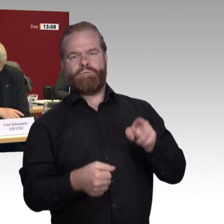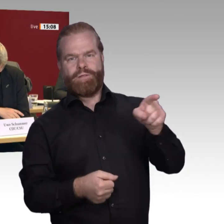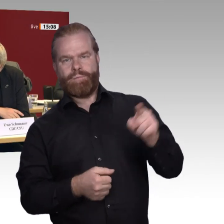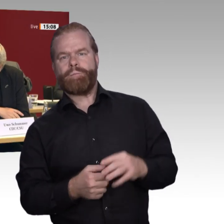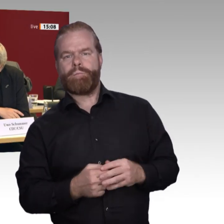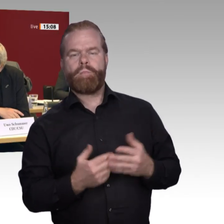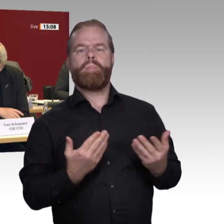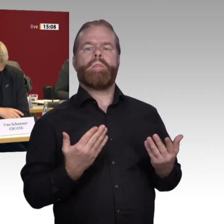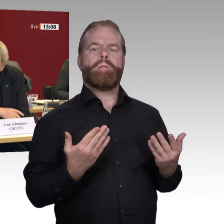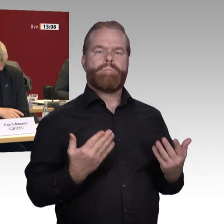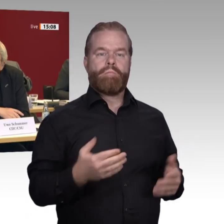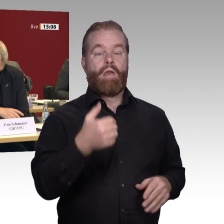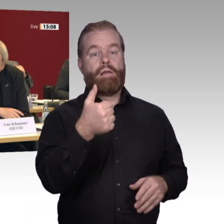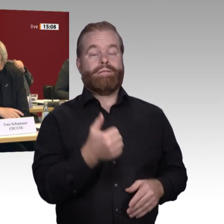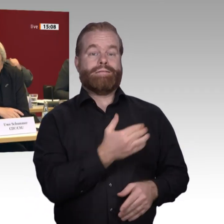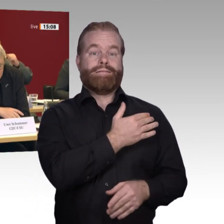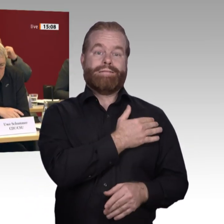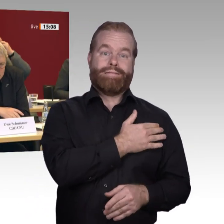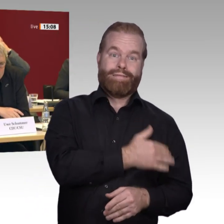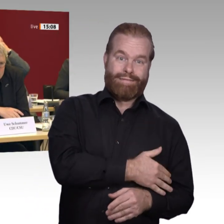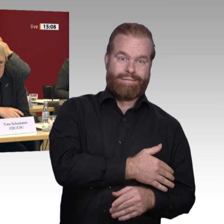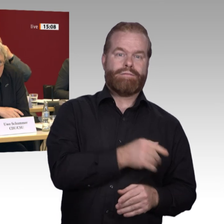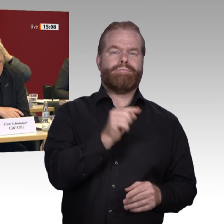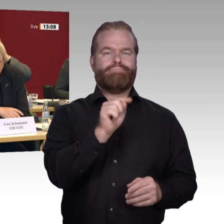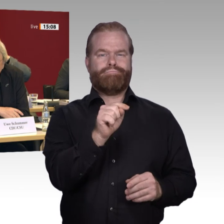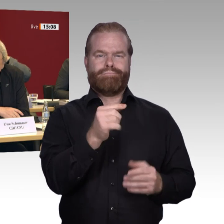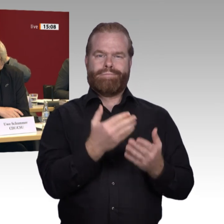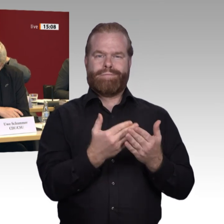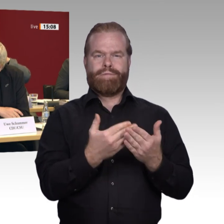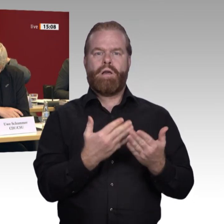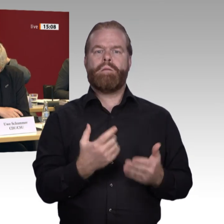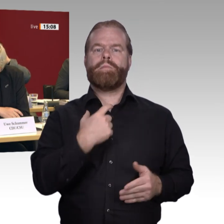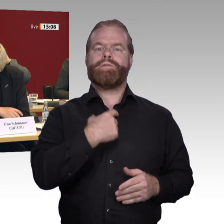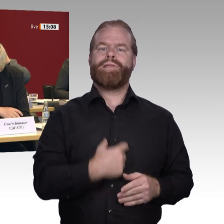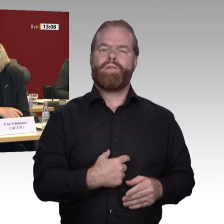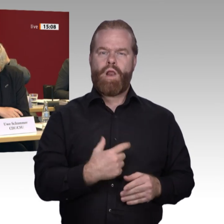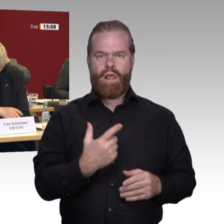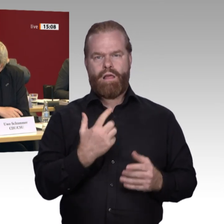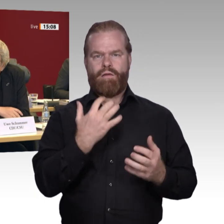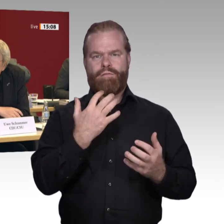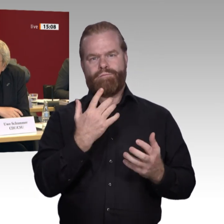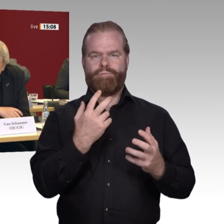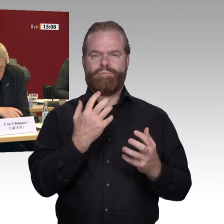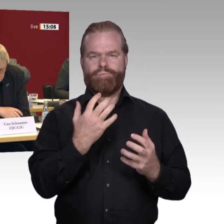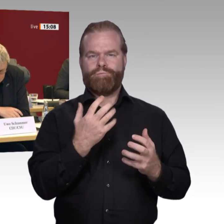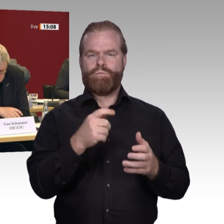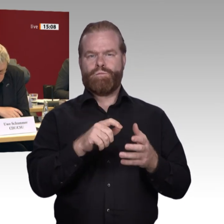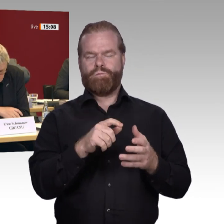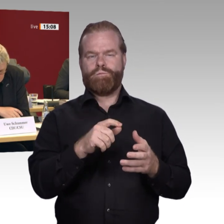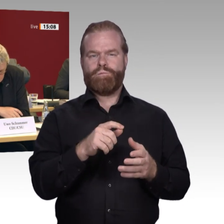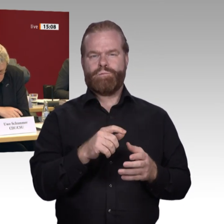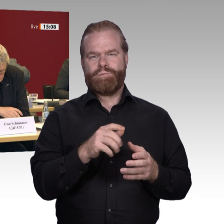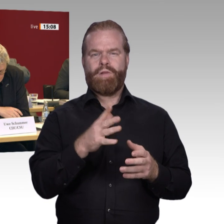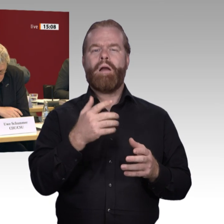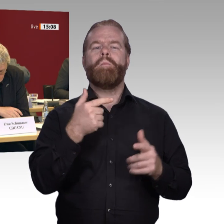der Pflegeversicherung immer der Grundsatz ambulant vor stationär verbunden und kann jetzt